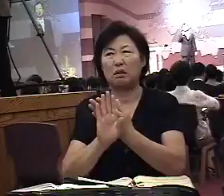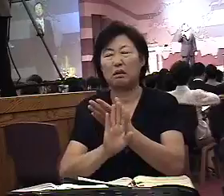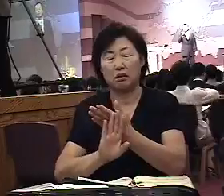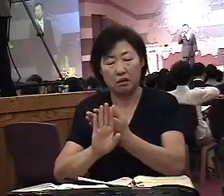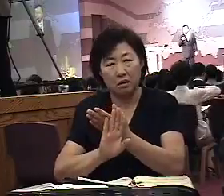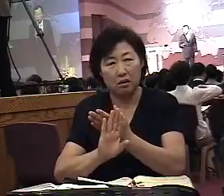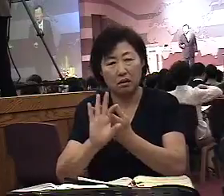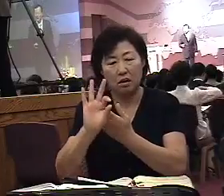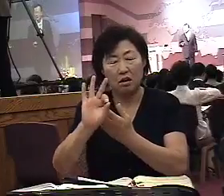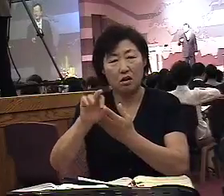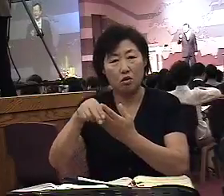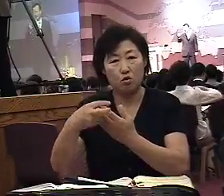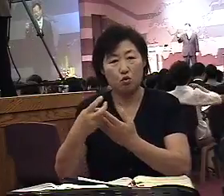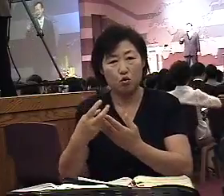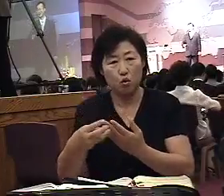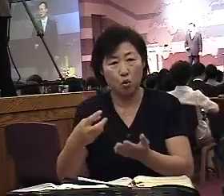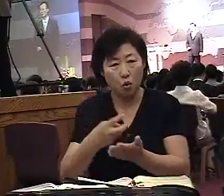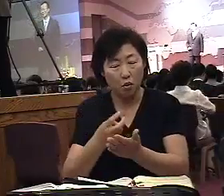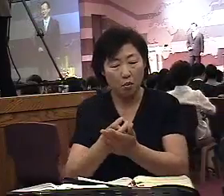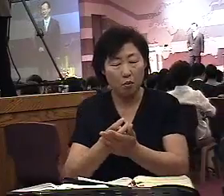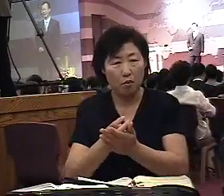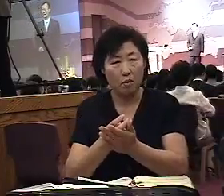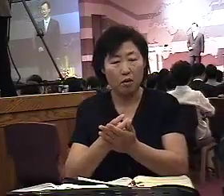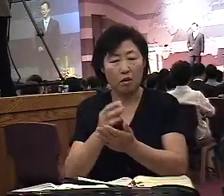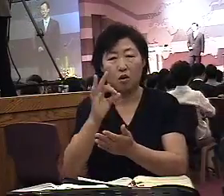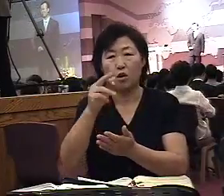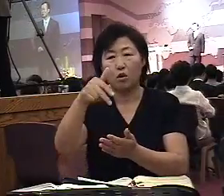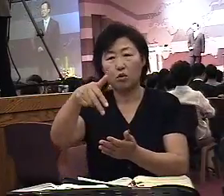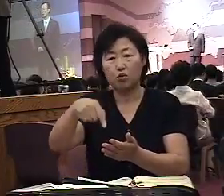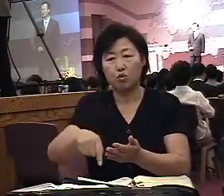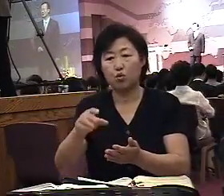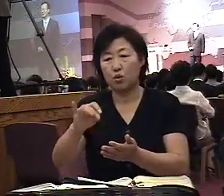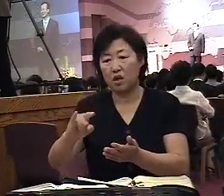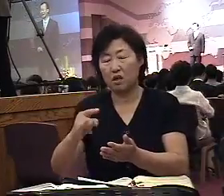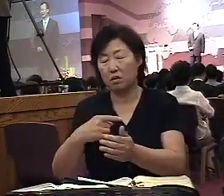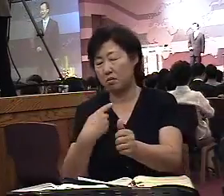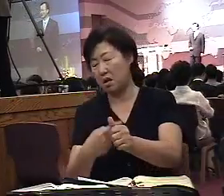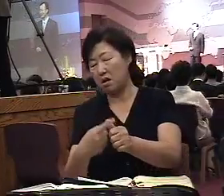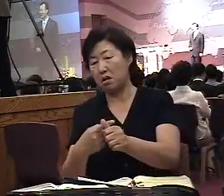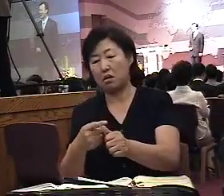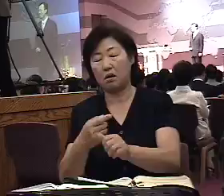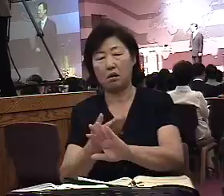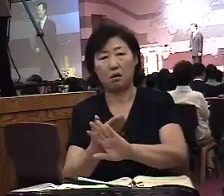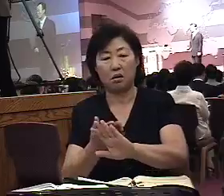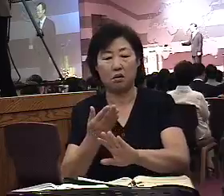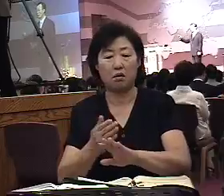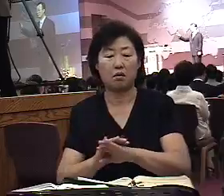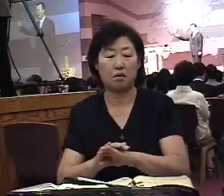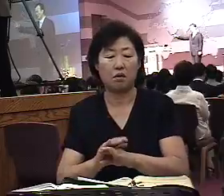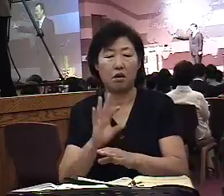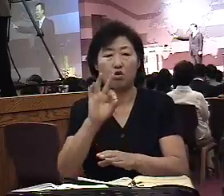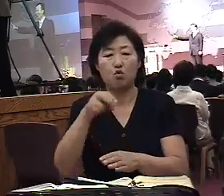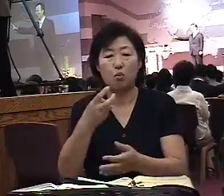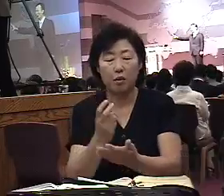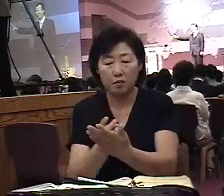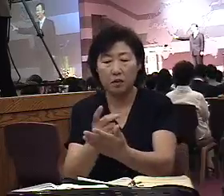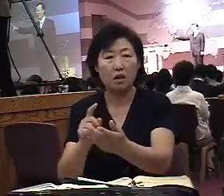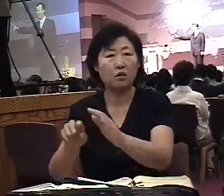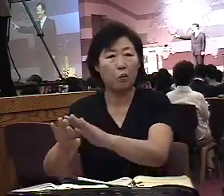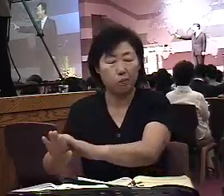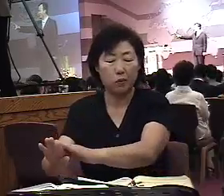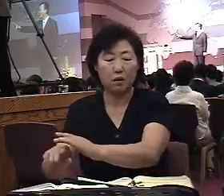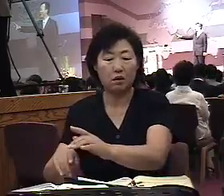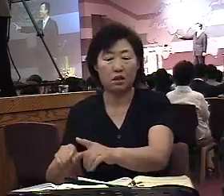있었던 율법주의를 비난하는 것입니다. 율법주의는 다른 게 아닙니다. 율법 자체를